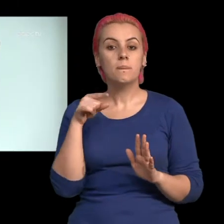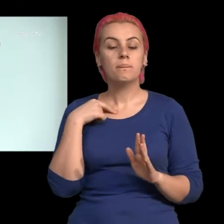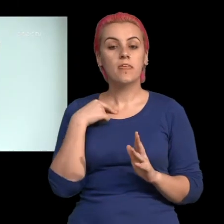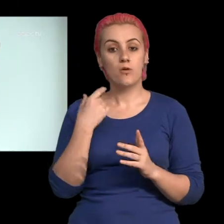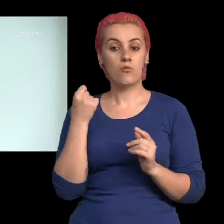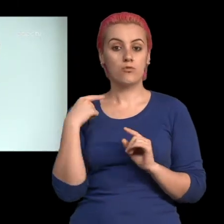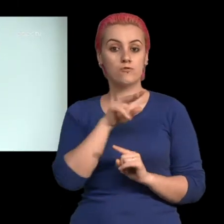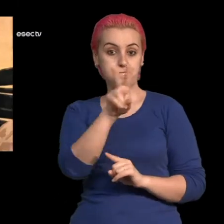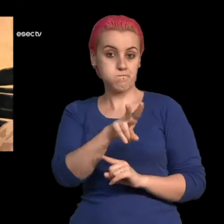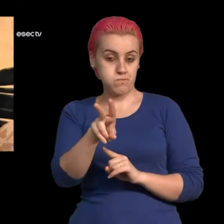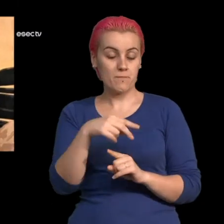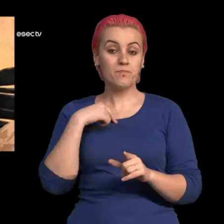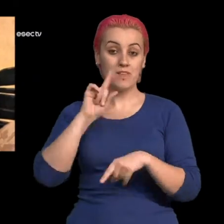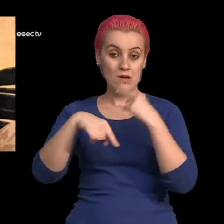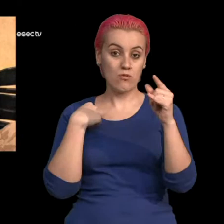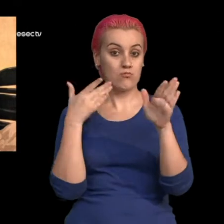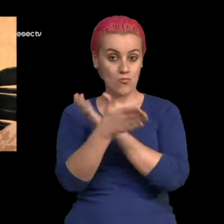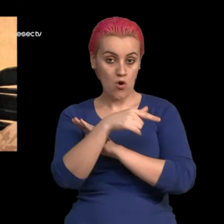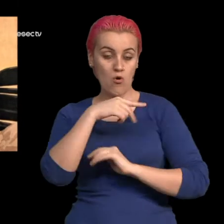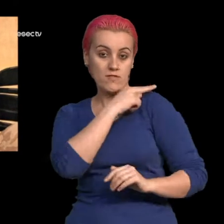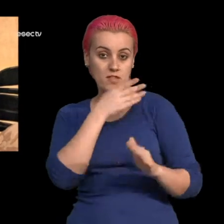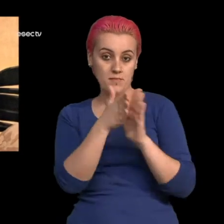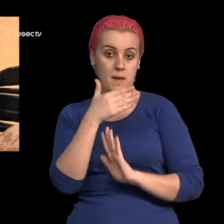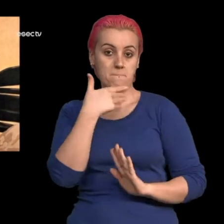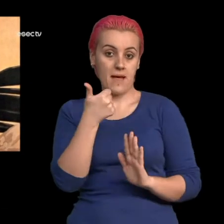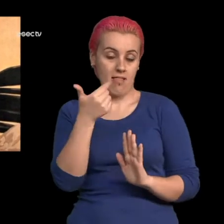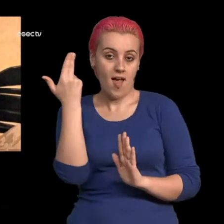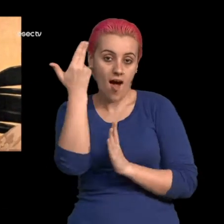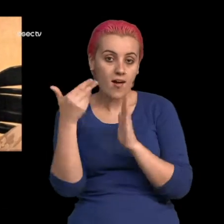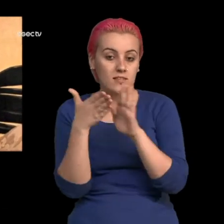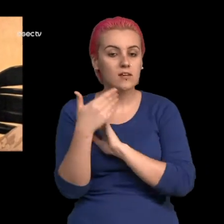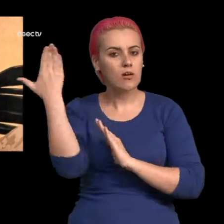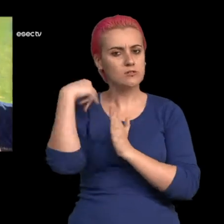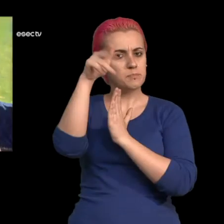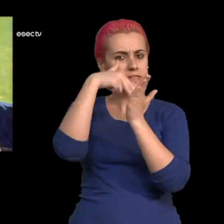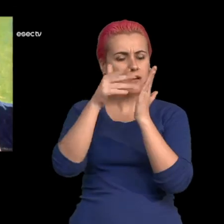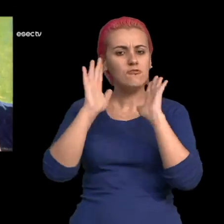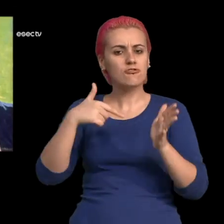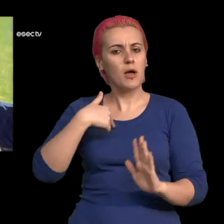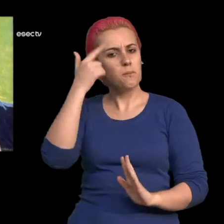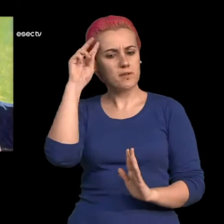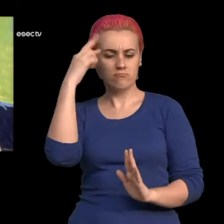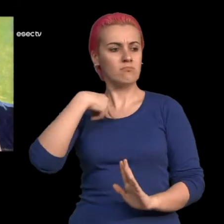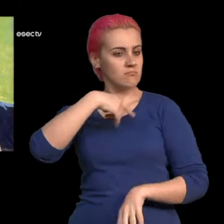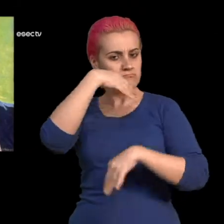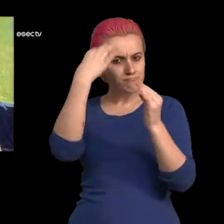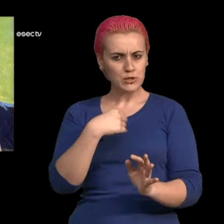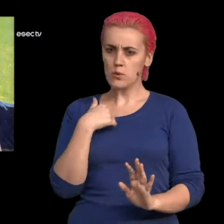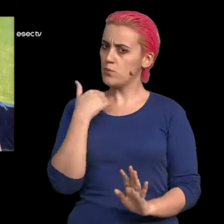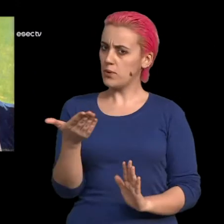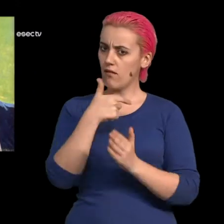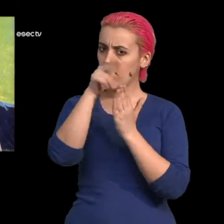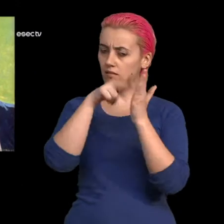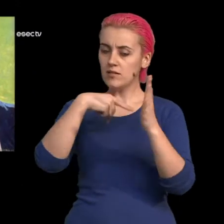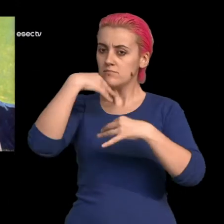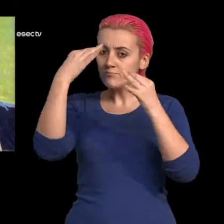quando estava no segundo ano das Belas Artes. Quando eu fui para as Belas Artes, já pintava e estava convencido que pintava bem. O